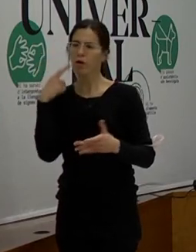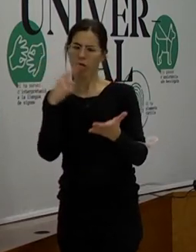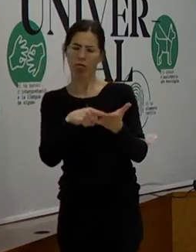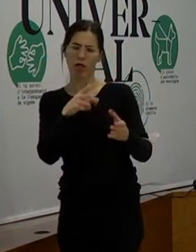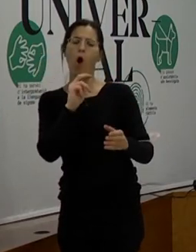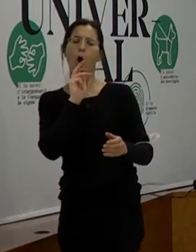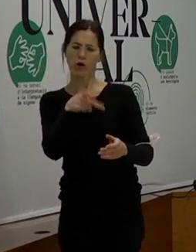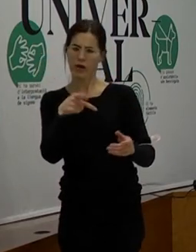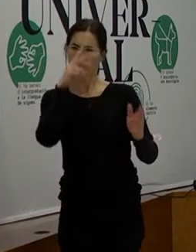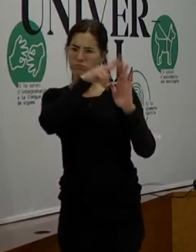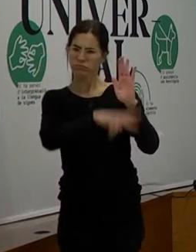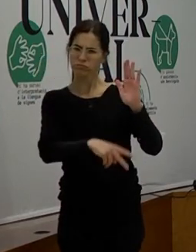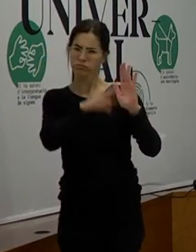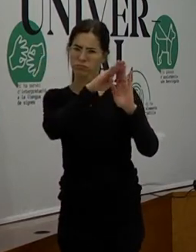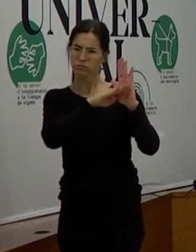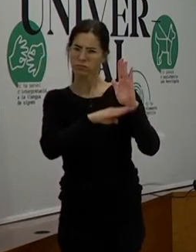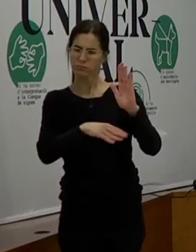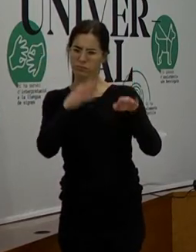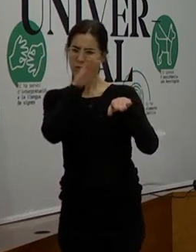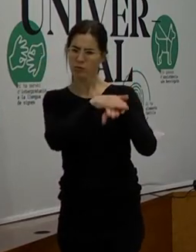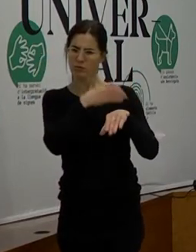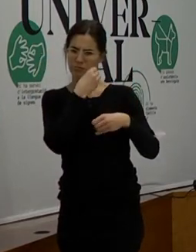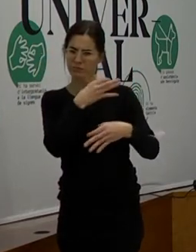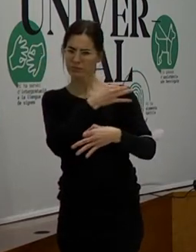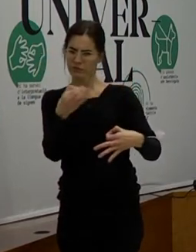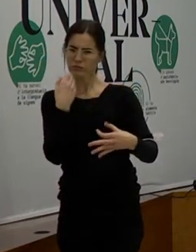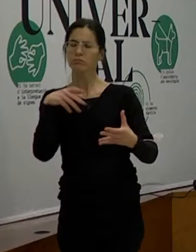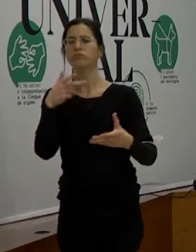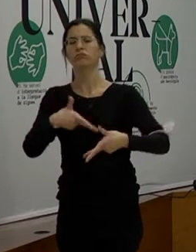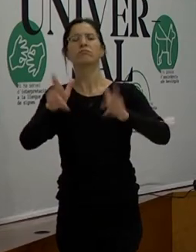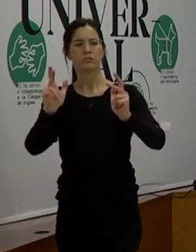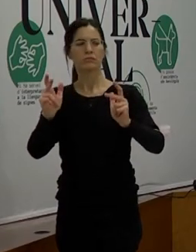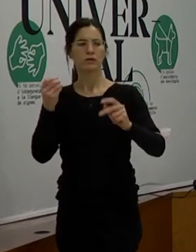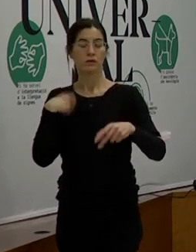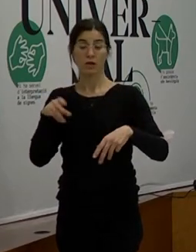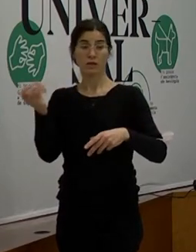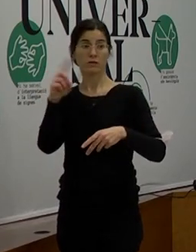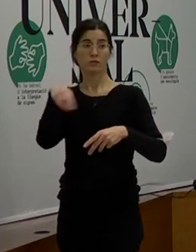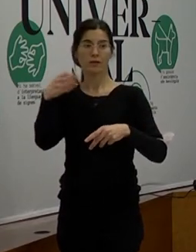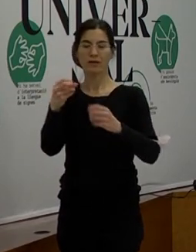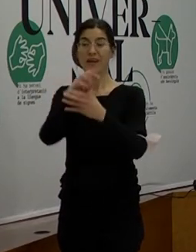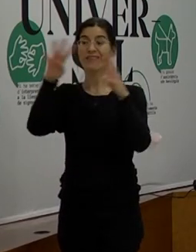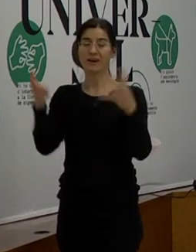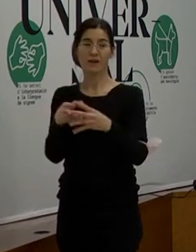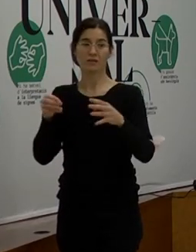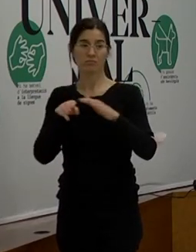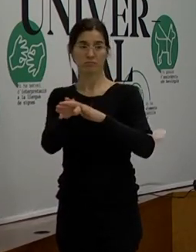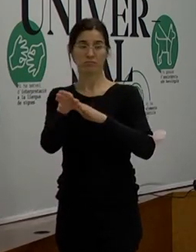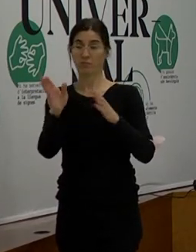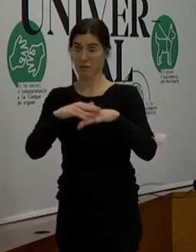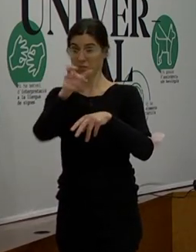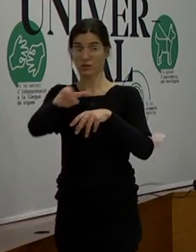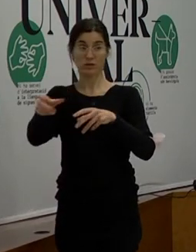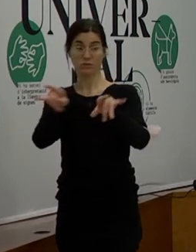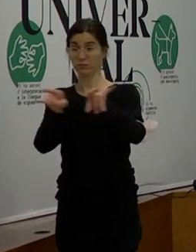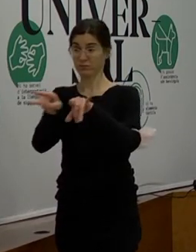si realment compleix totes les característiques per ser un canviador inclusiu, i a posar-ho a internet, que la gent pugui vindre.